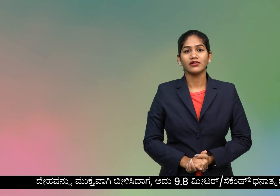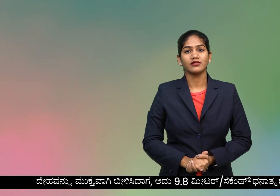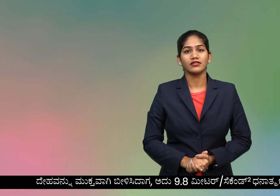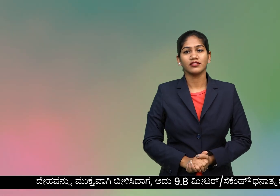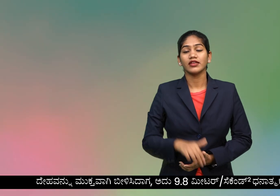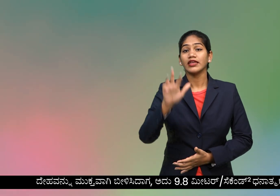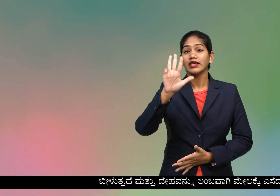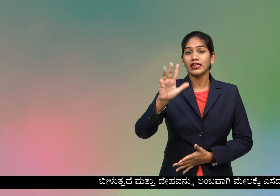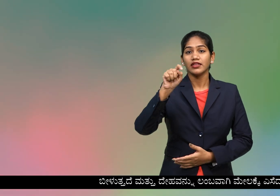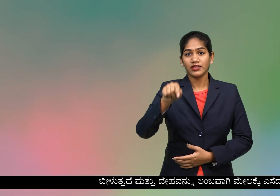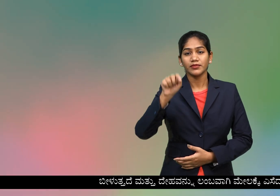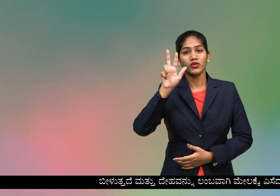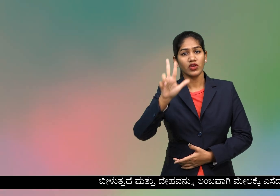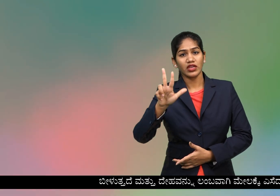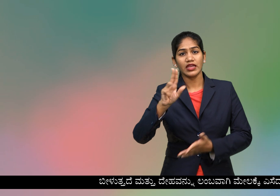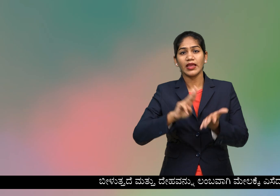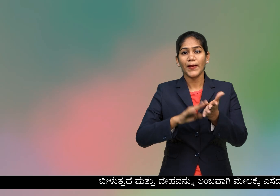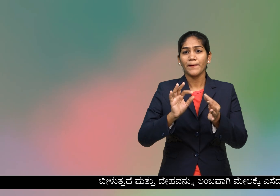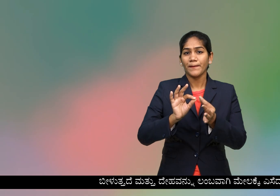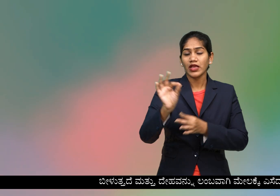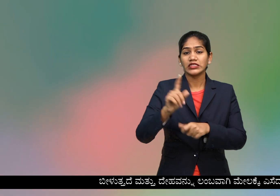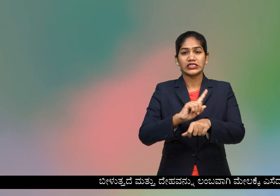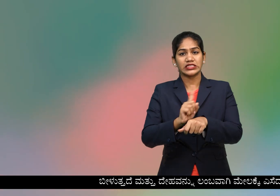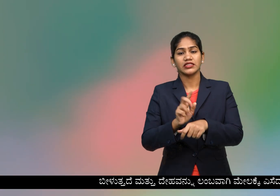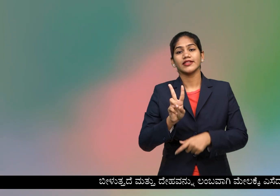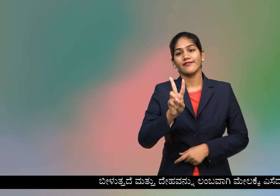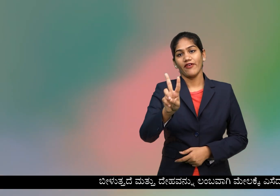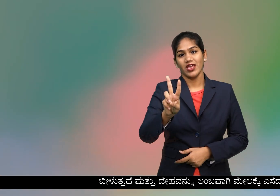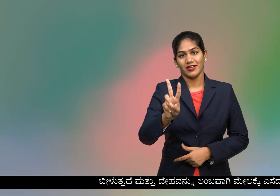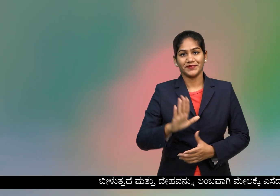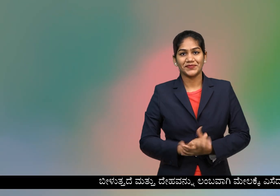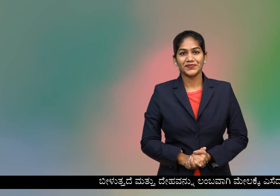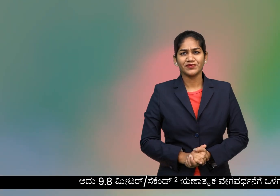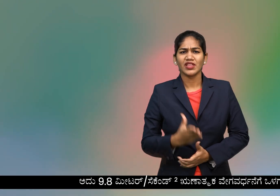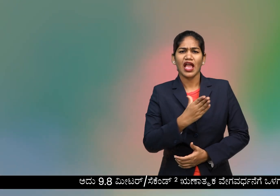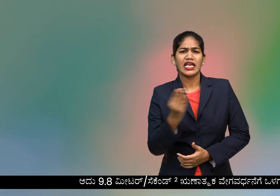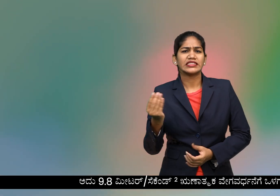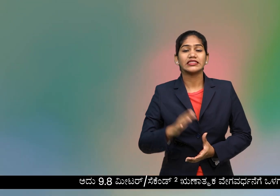ವೇಗವರ್ಧನೆಯೊಂದಿಗೆ ಬೀಳುತ್ತದೆ ಮತ್ತು ದೇಹವನ್ನು ಲಂಬವಾಗಿ ಮೇಲಕ್ಕೆ ಎಸೆದಾಗ ಅದು